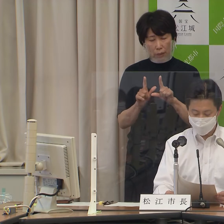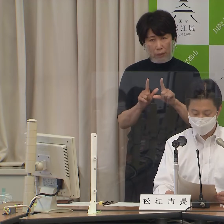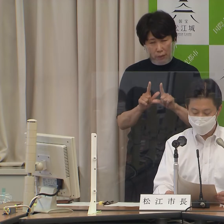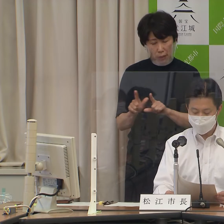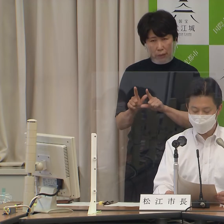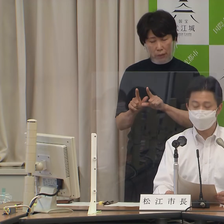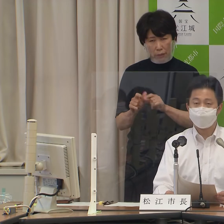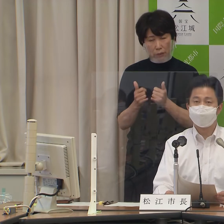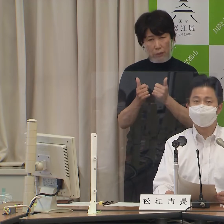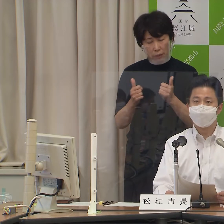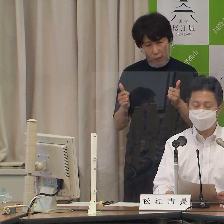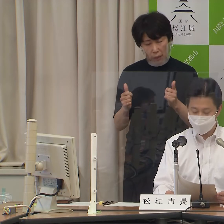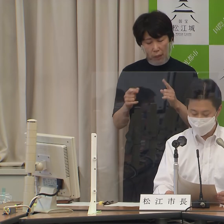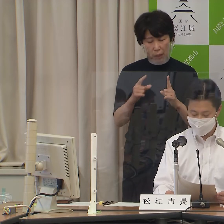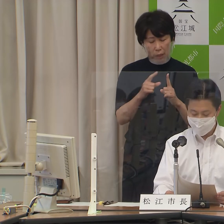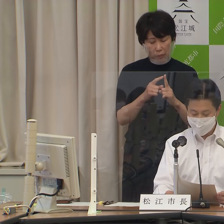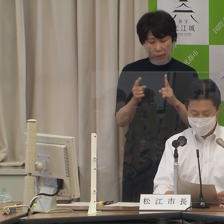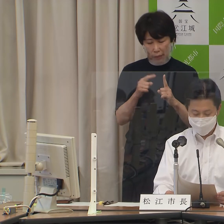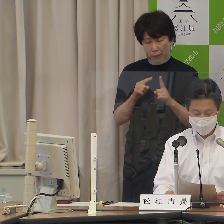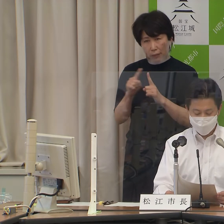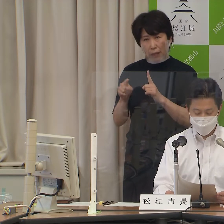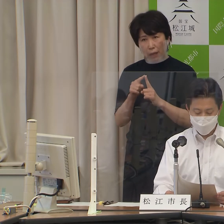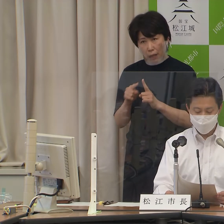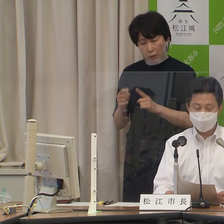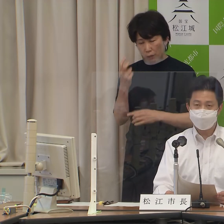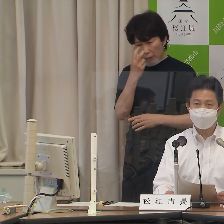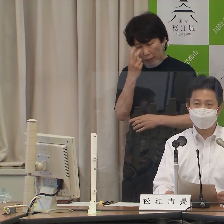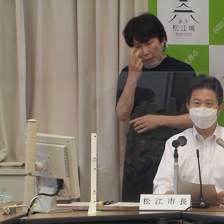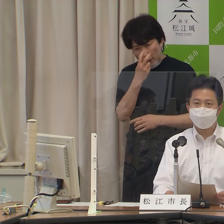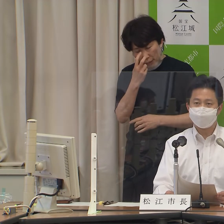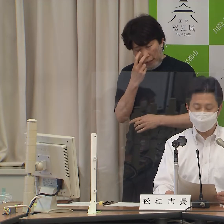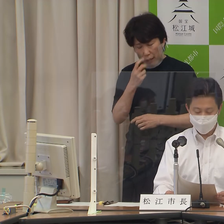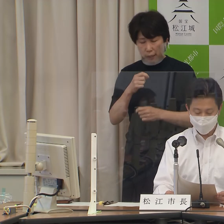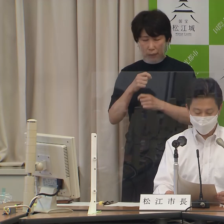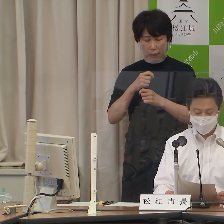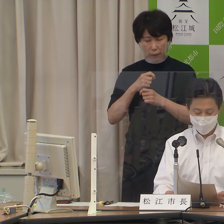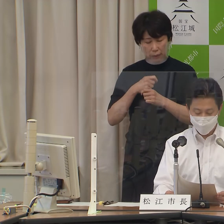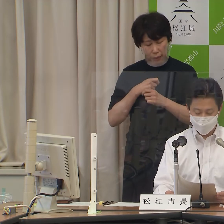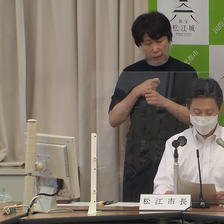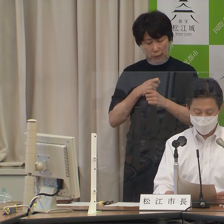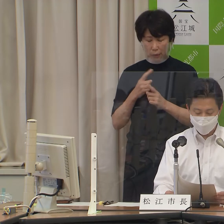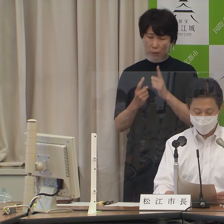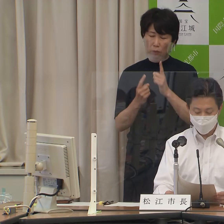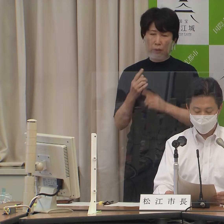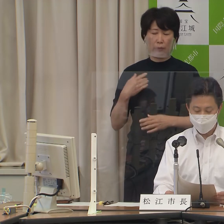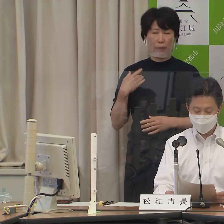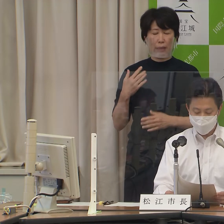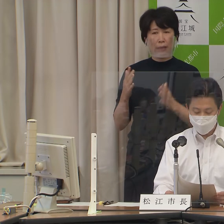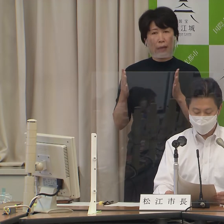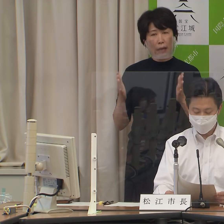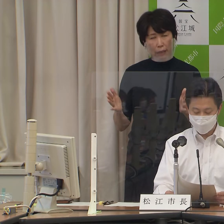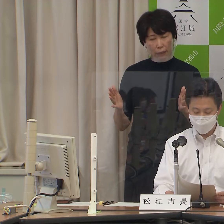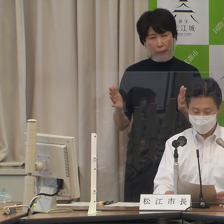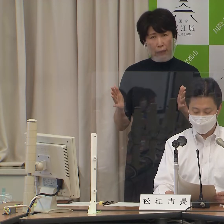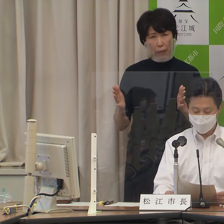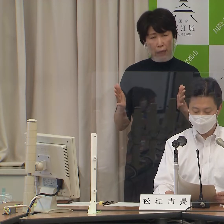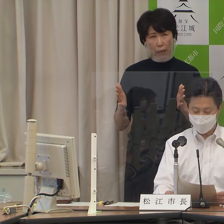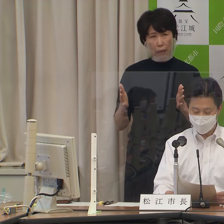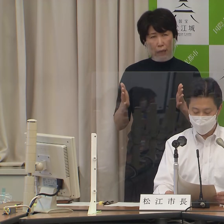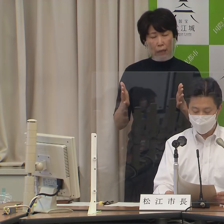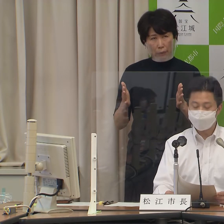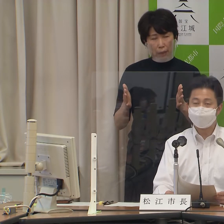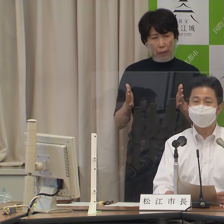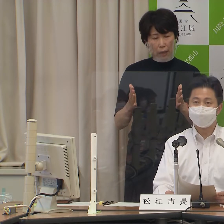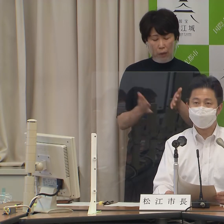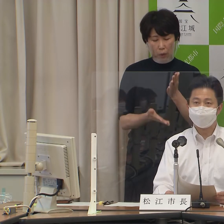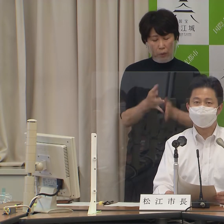PCR などの検査を受けられる場合、陰性が判明するまでの間、 保育園への登園や児童クラブの利